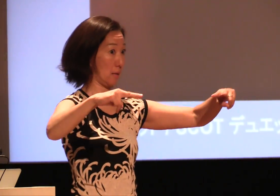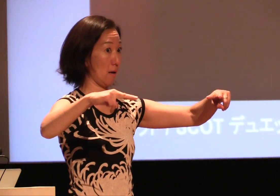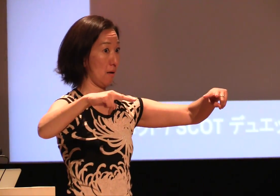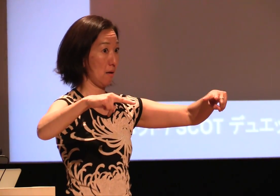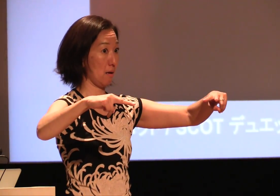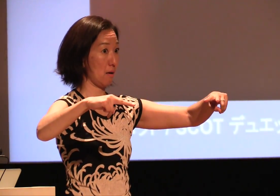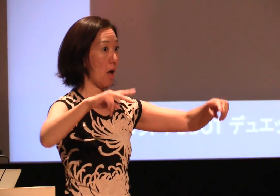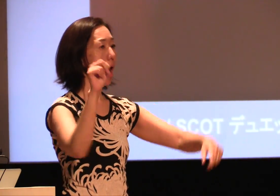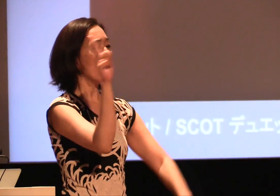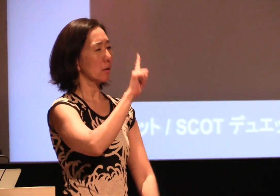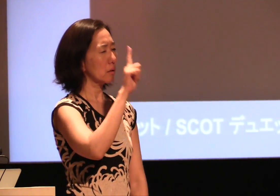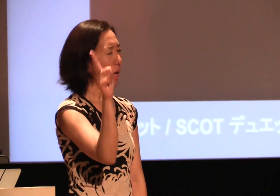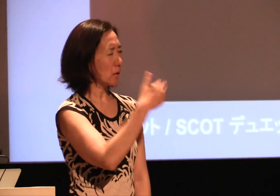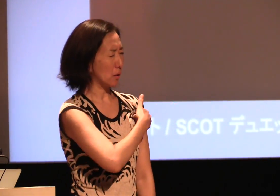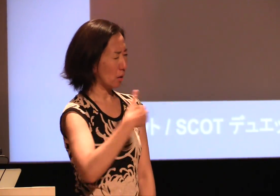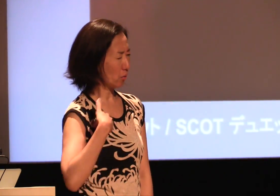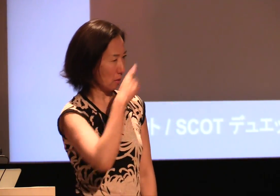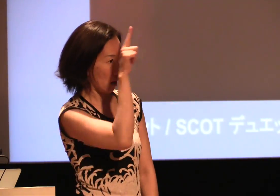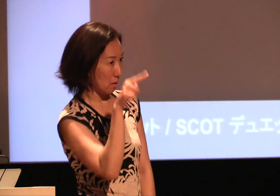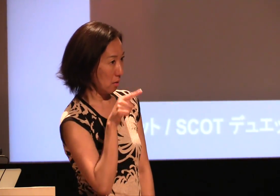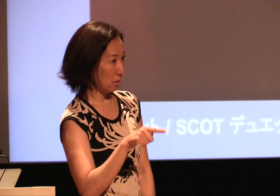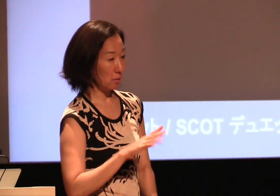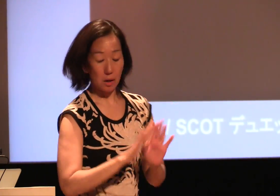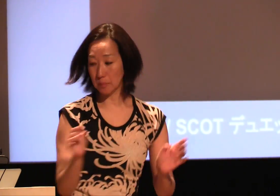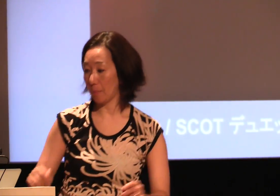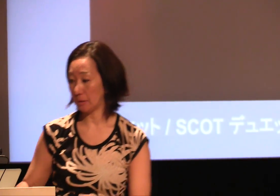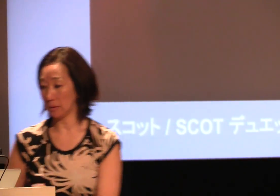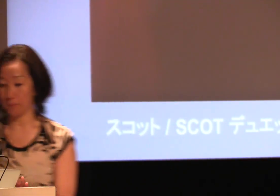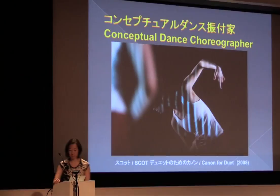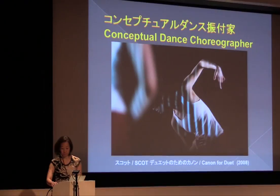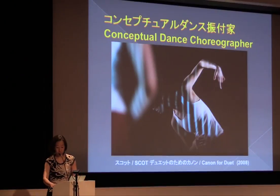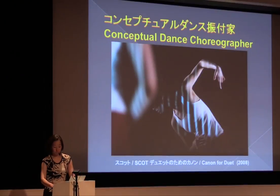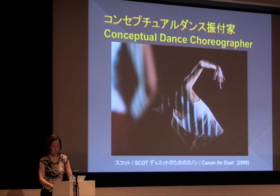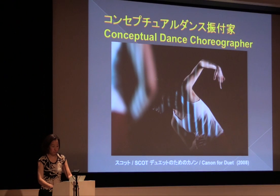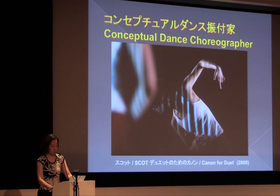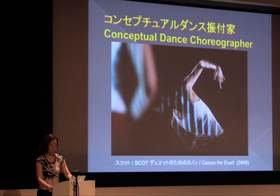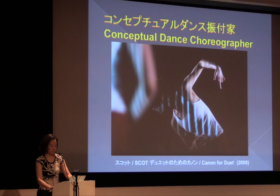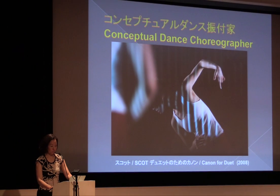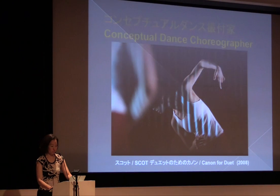があるはずです。何ができるかなと考えました。